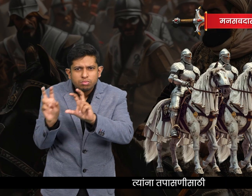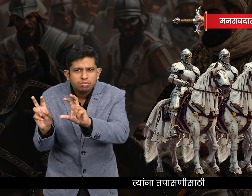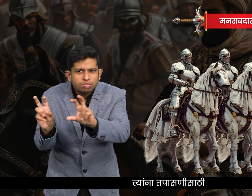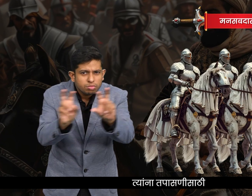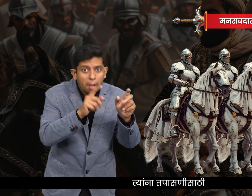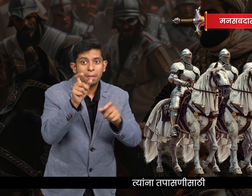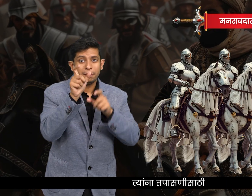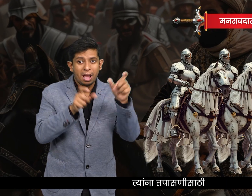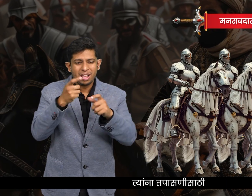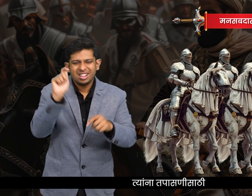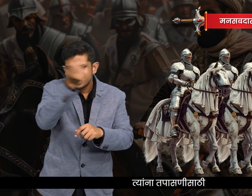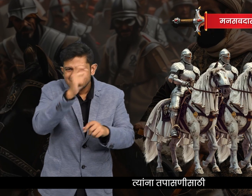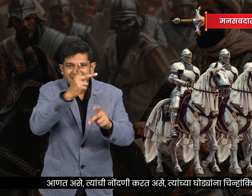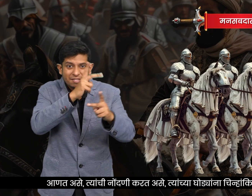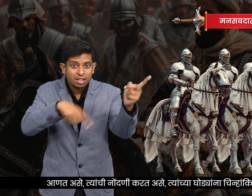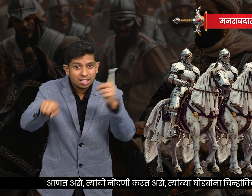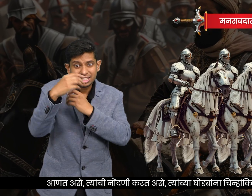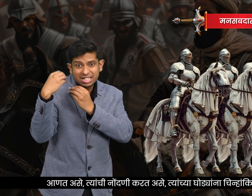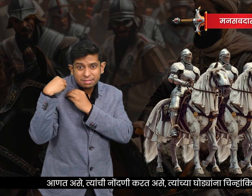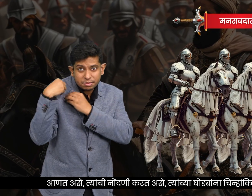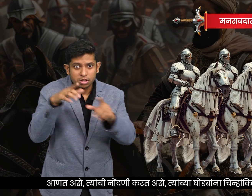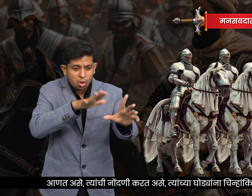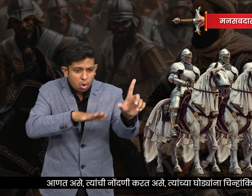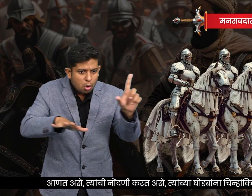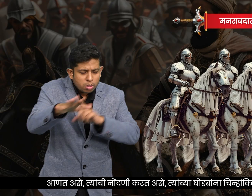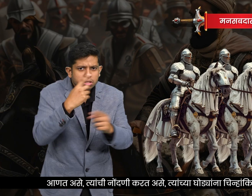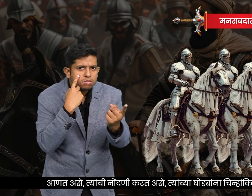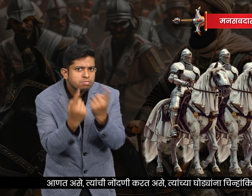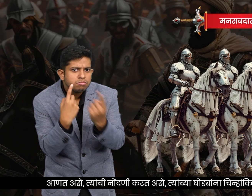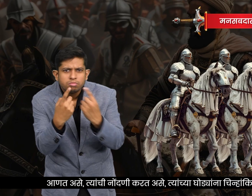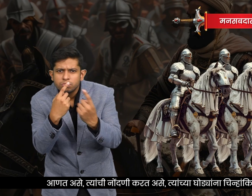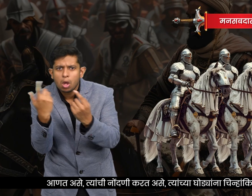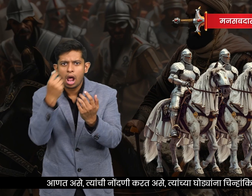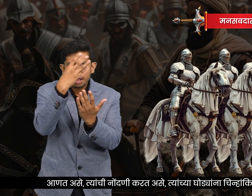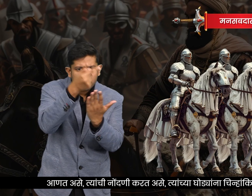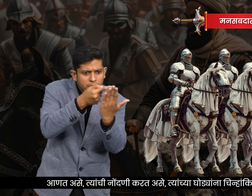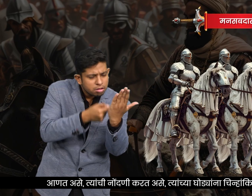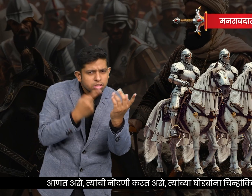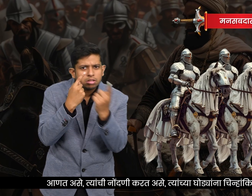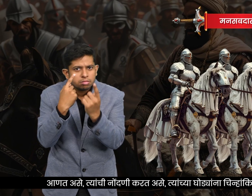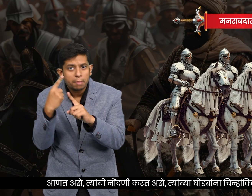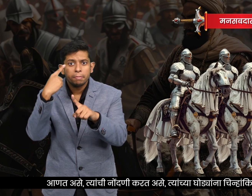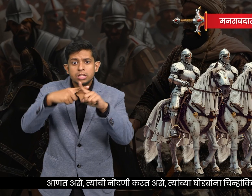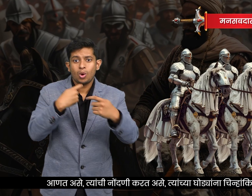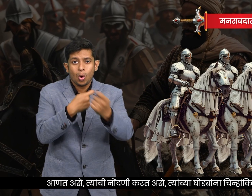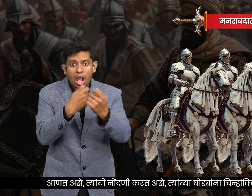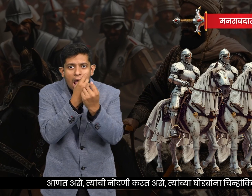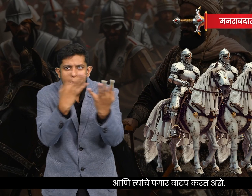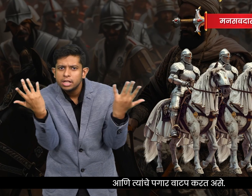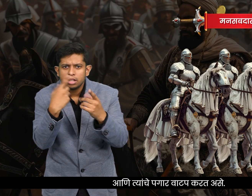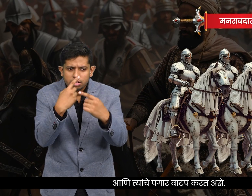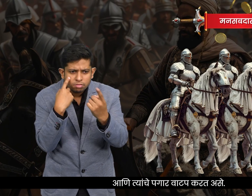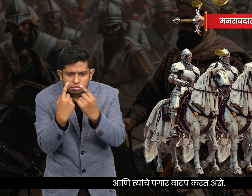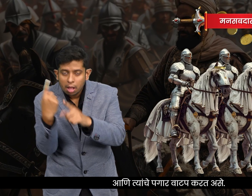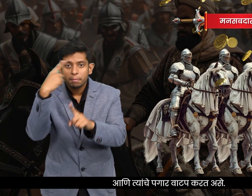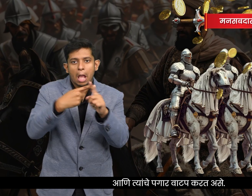त्यांना तपासणीसाठी आणत असे, त्यांची नोंदणी करत असे, त्यांच्या घोड्यांच्या चिन्हित करत असे